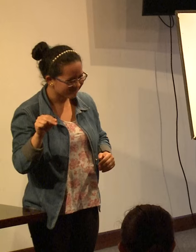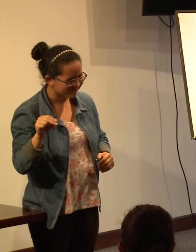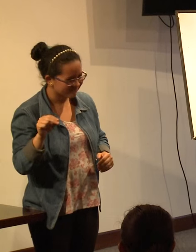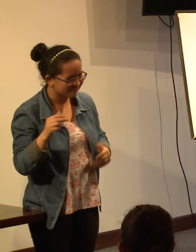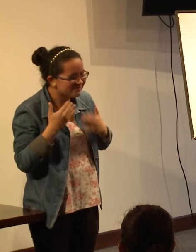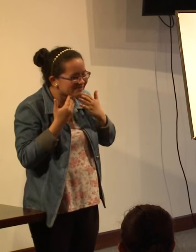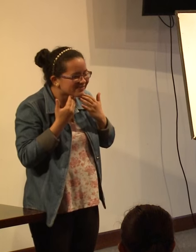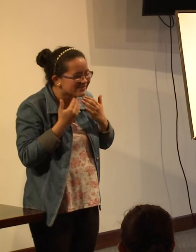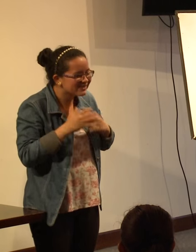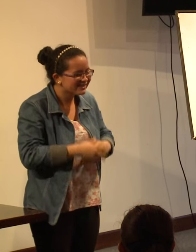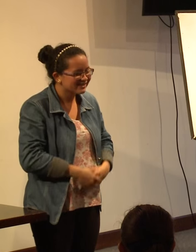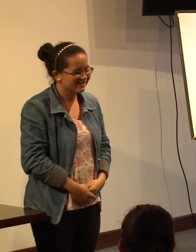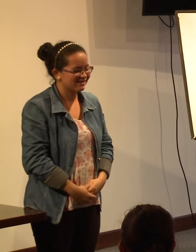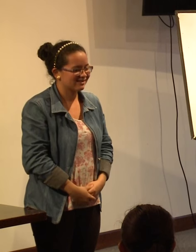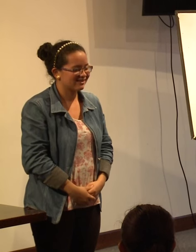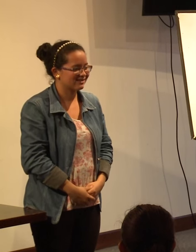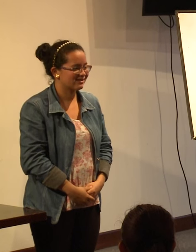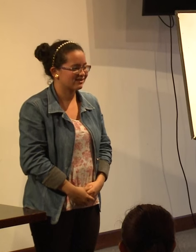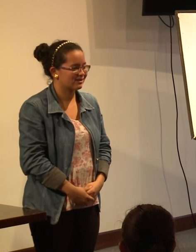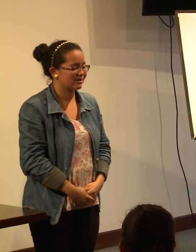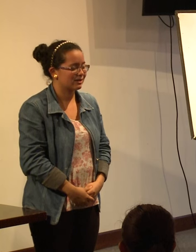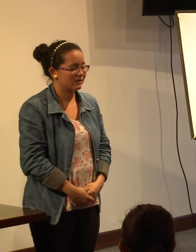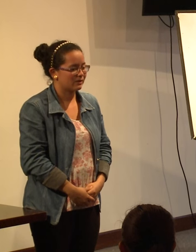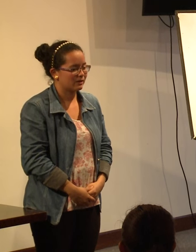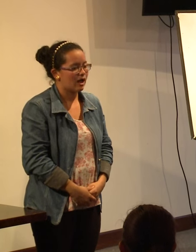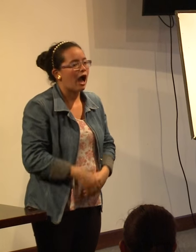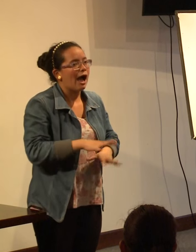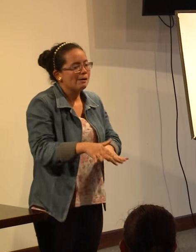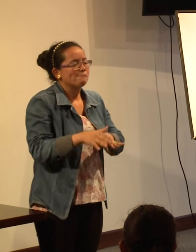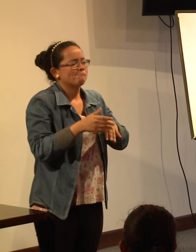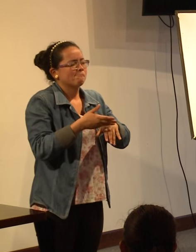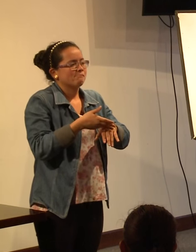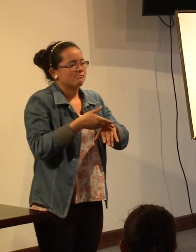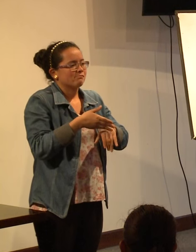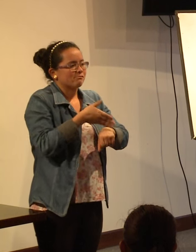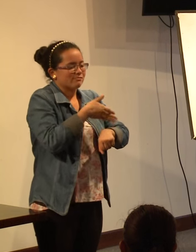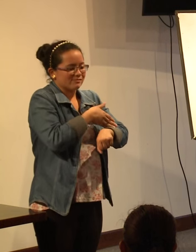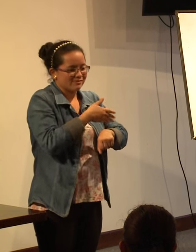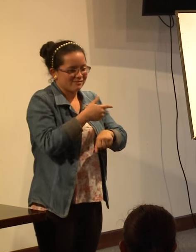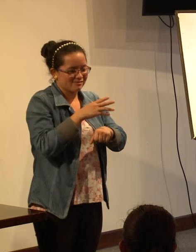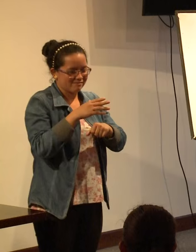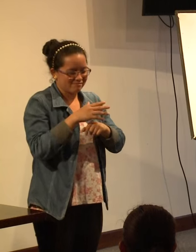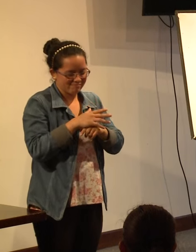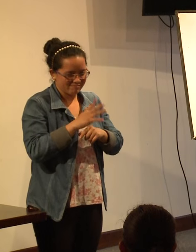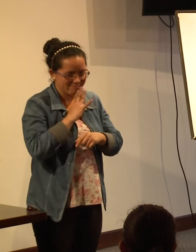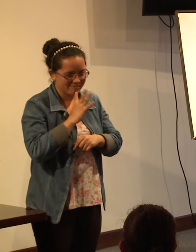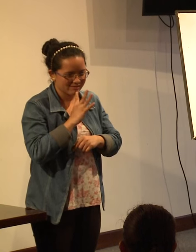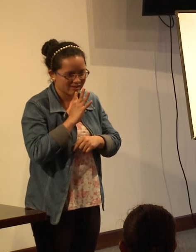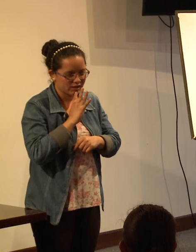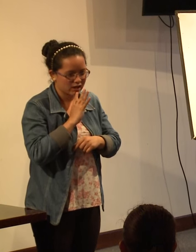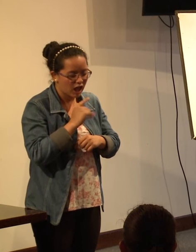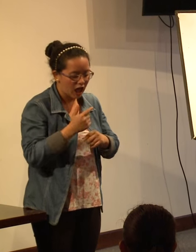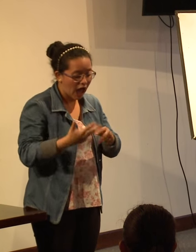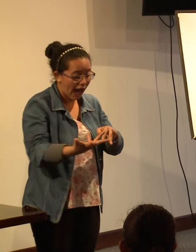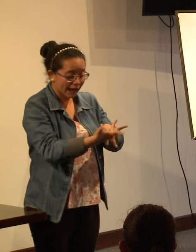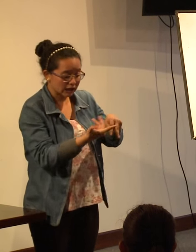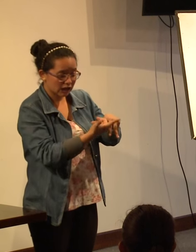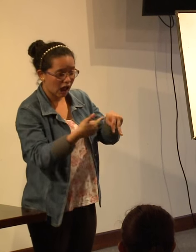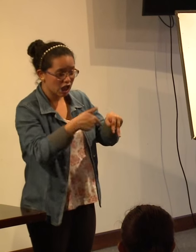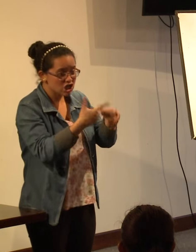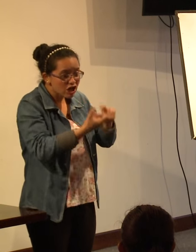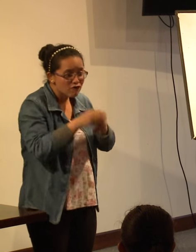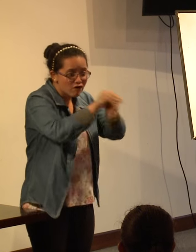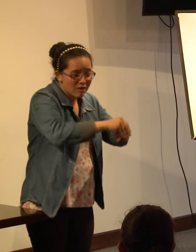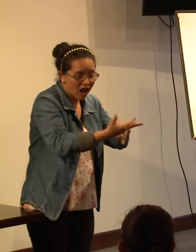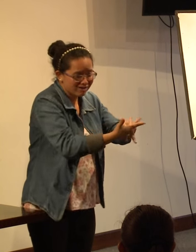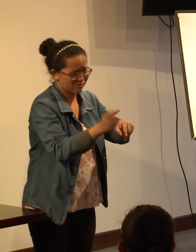bueno. Entonces... estaba hablando ya de esta idea de que no estamos haciendo artistas, pero ahora me quiero ir